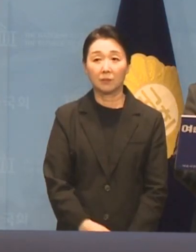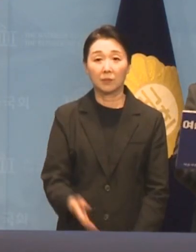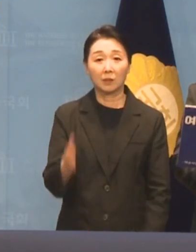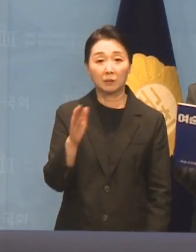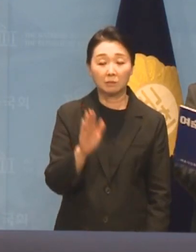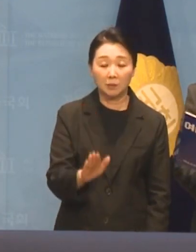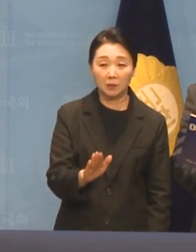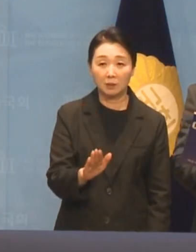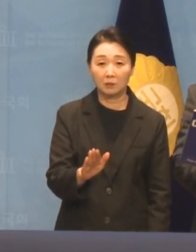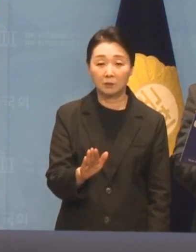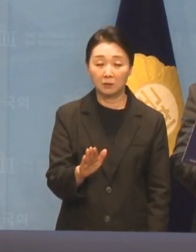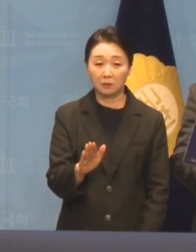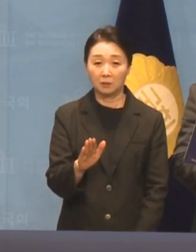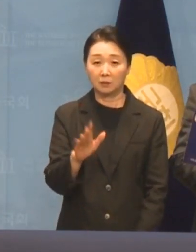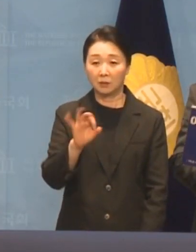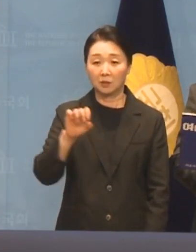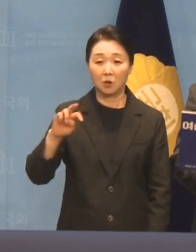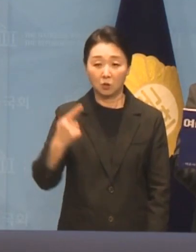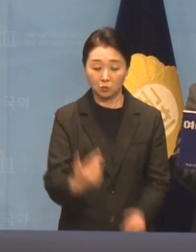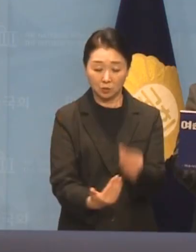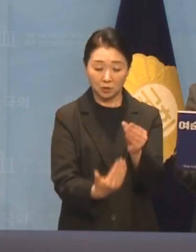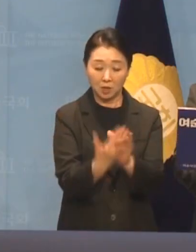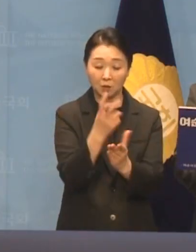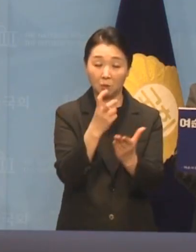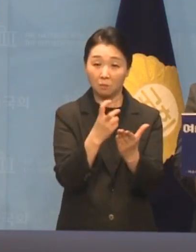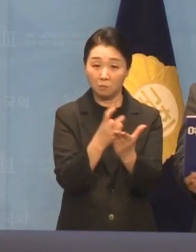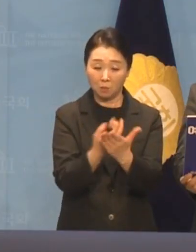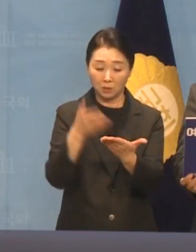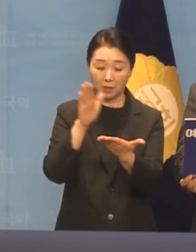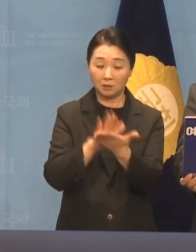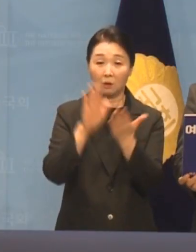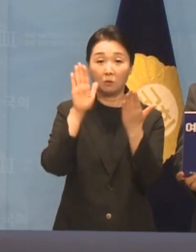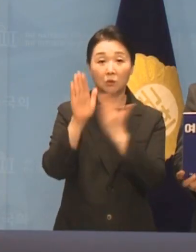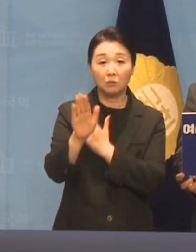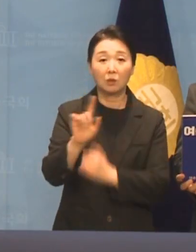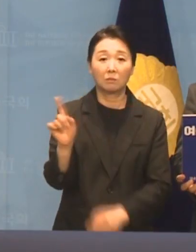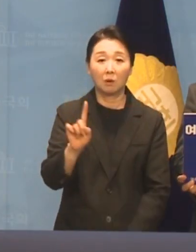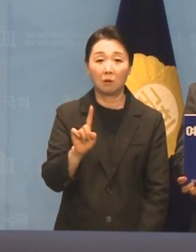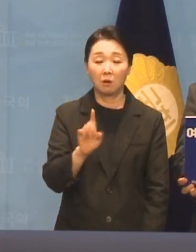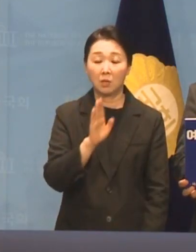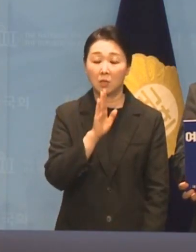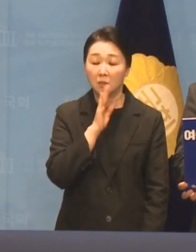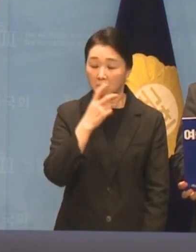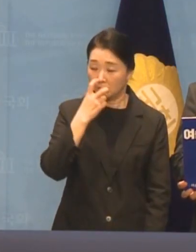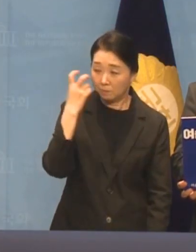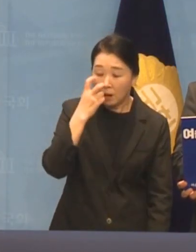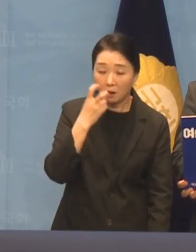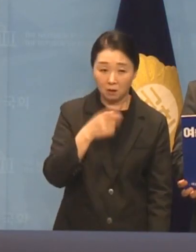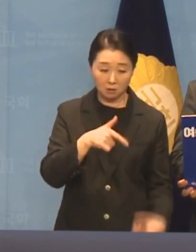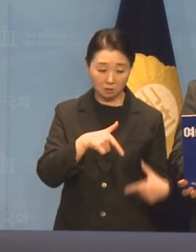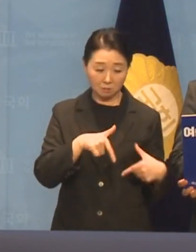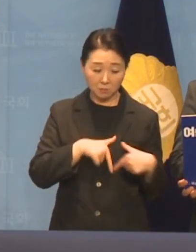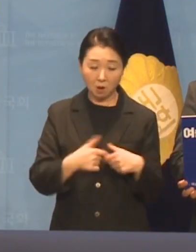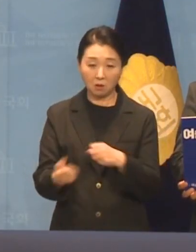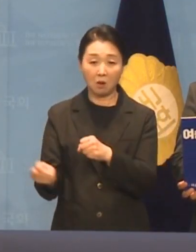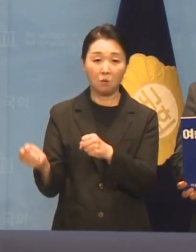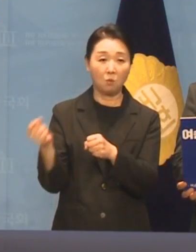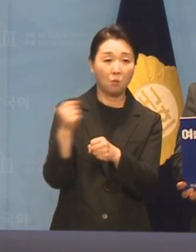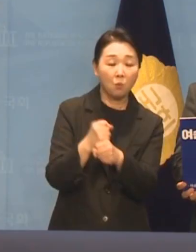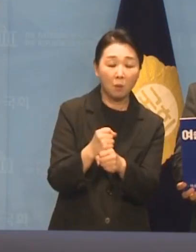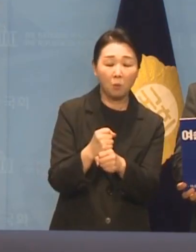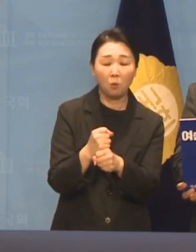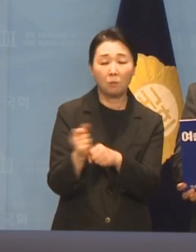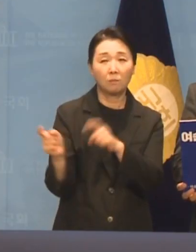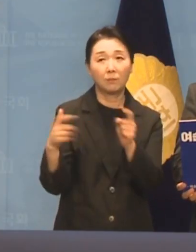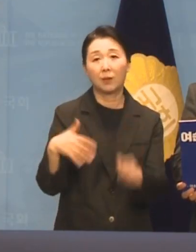그러나 여순사건법 개정 이후에도 온전한 진상규명과 명예회복의 길은 여전히